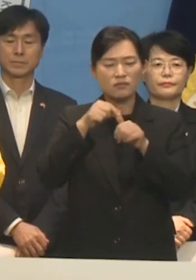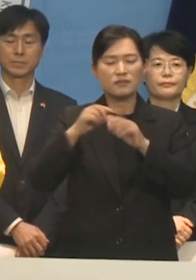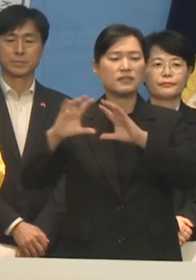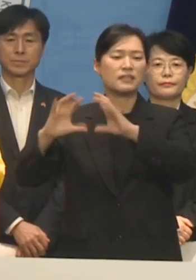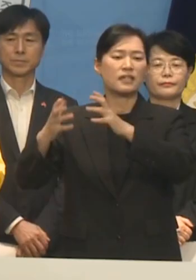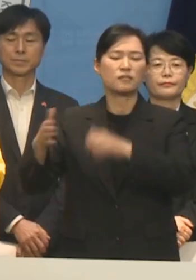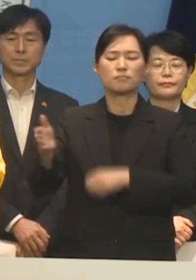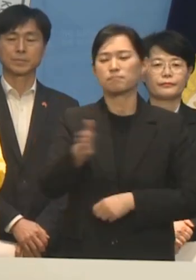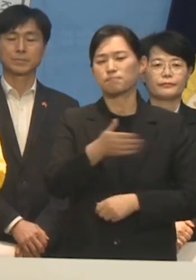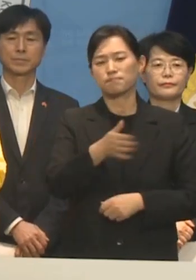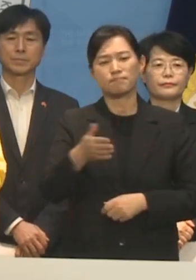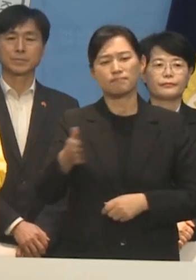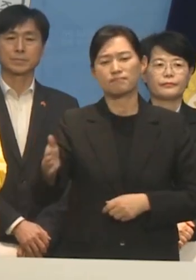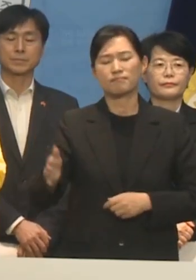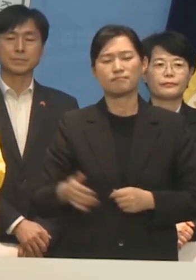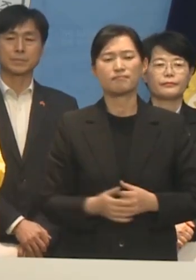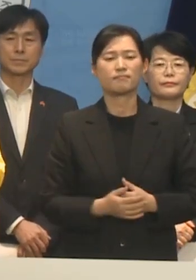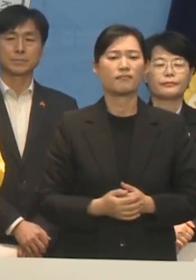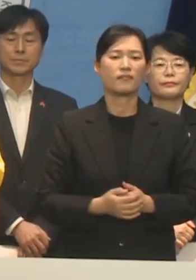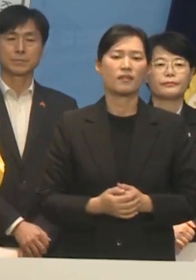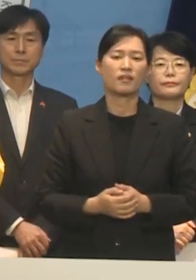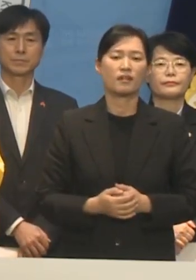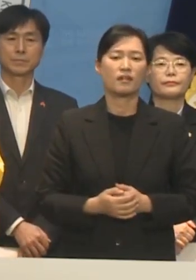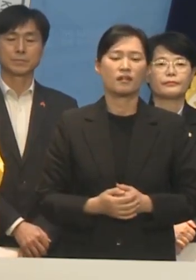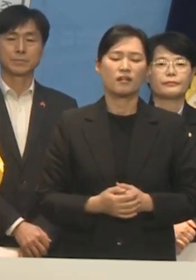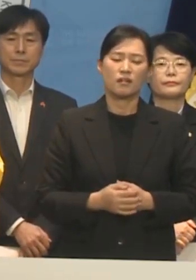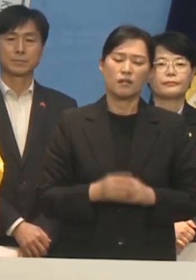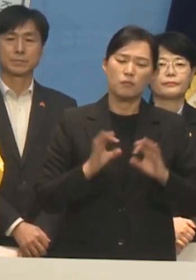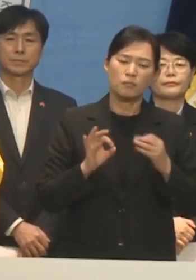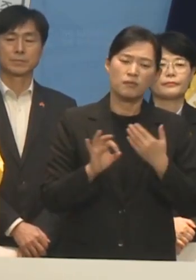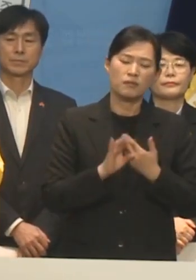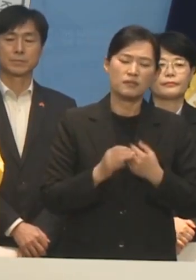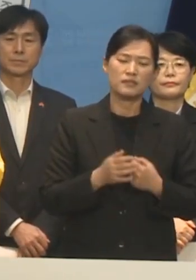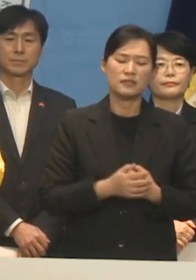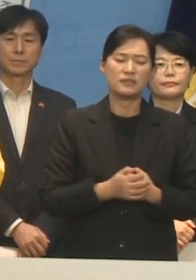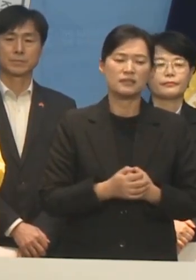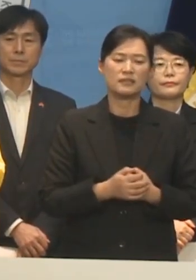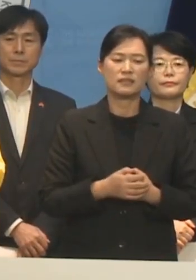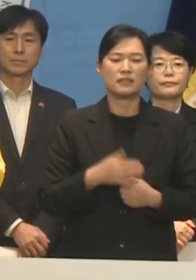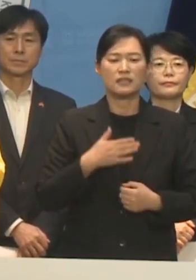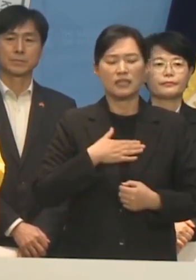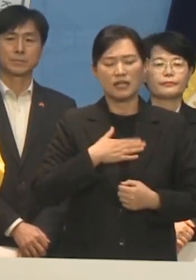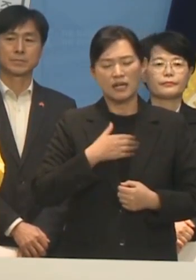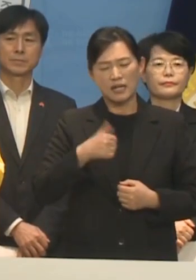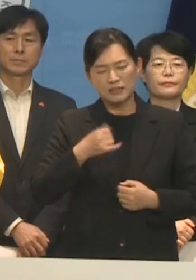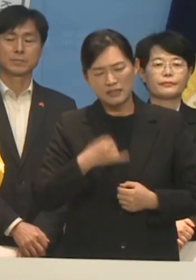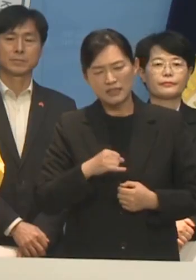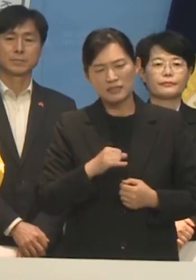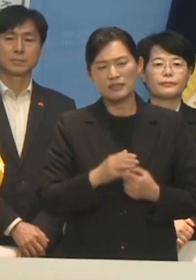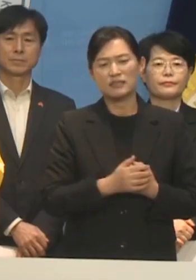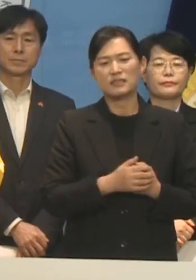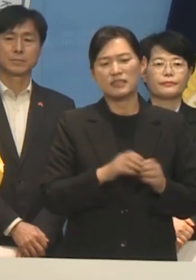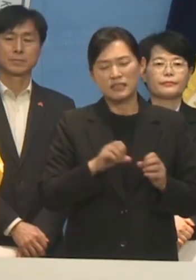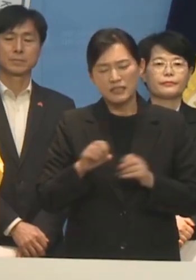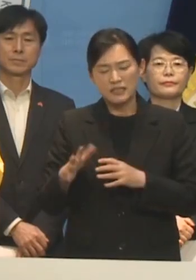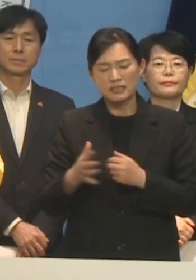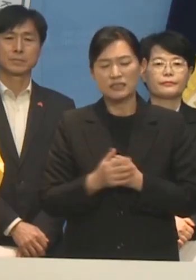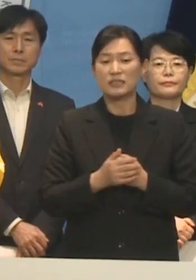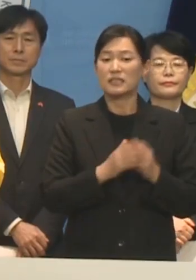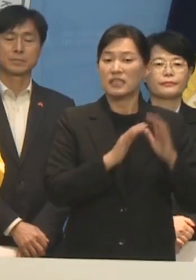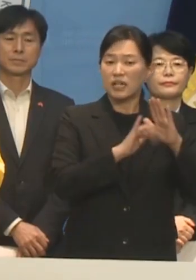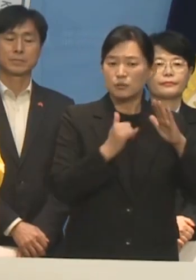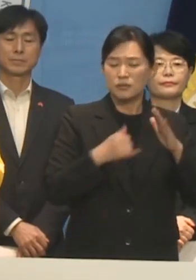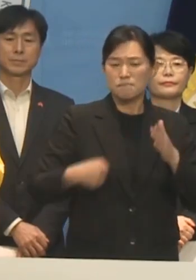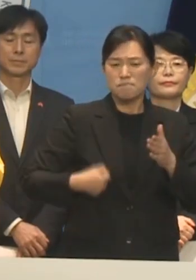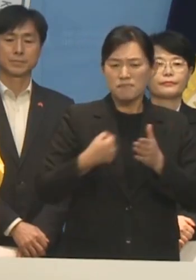어디에도 없었습니다. 어쩌고 있는 참사로 가족을 잃은 우리 세월호 가족들이 결심한 것은